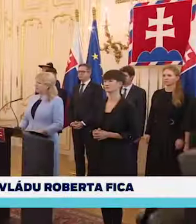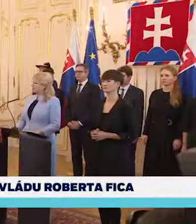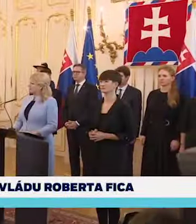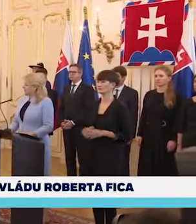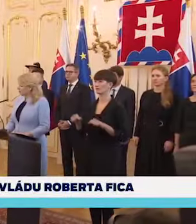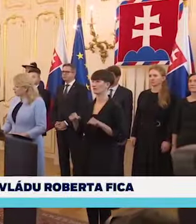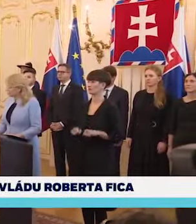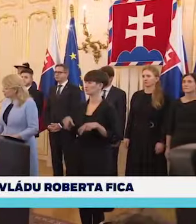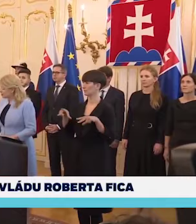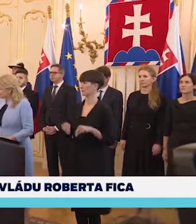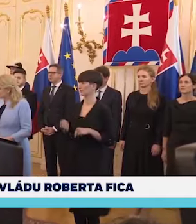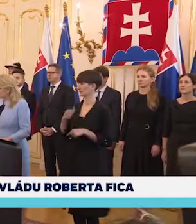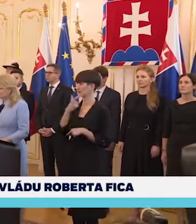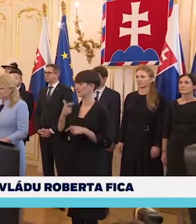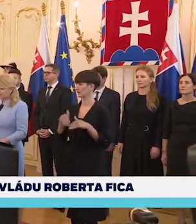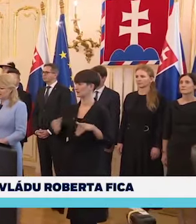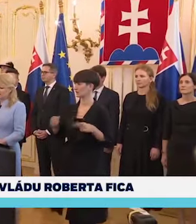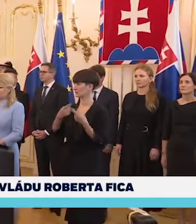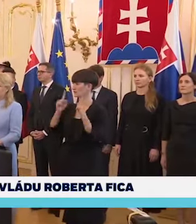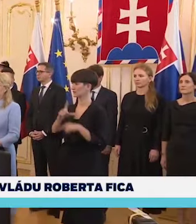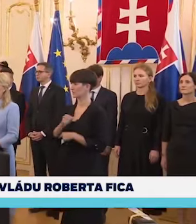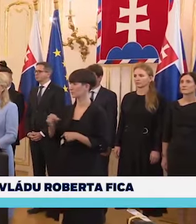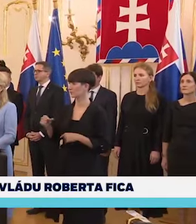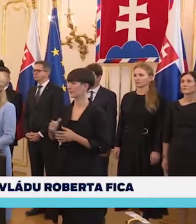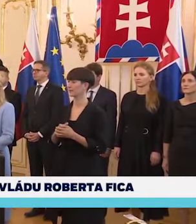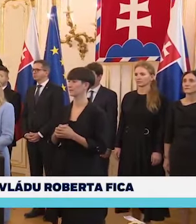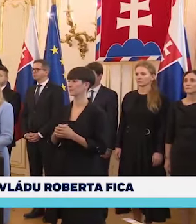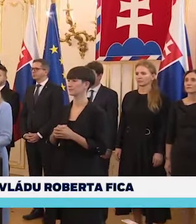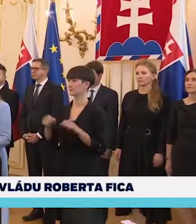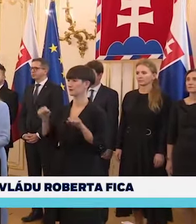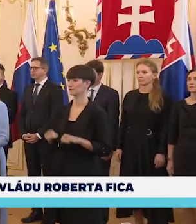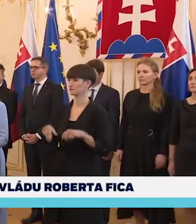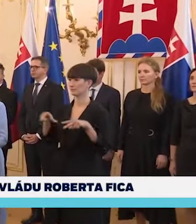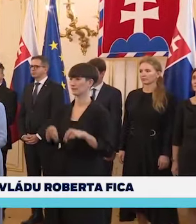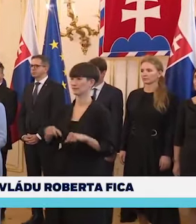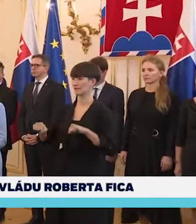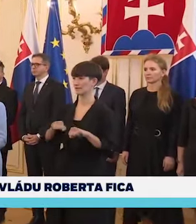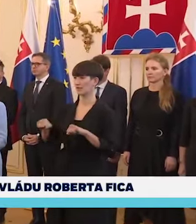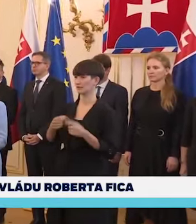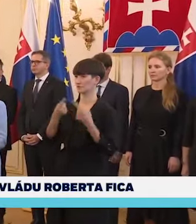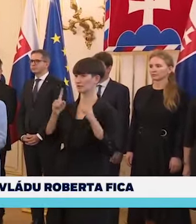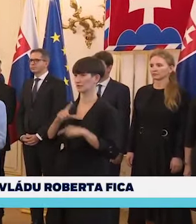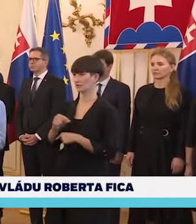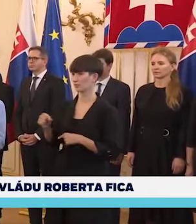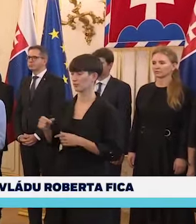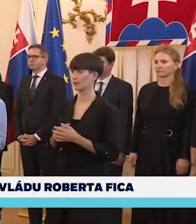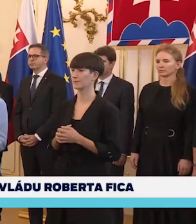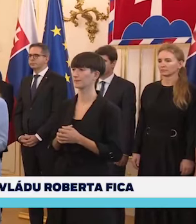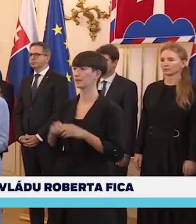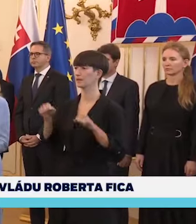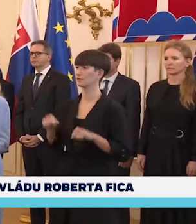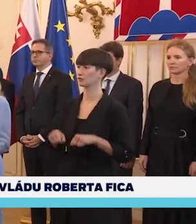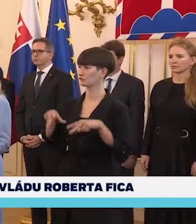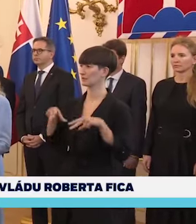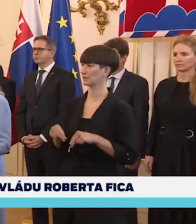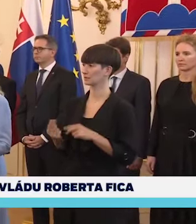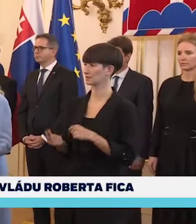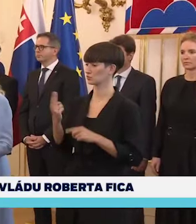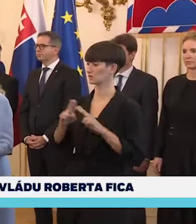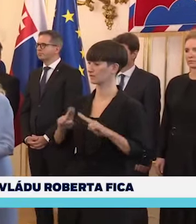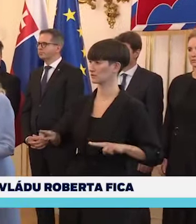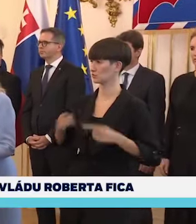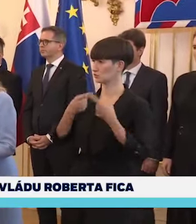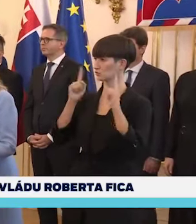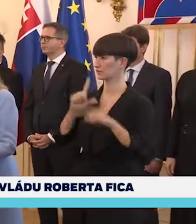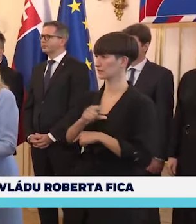Vážený pán predseda Národnej rady Slovenskej republiky, vážený pán predseda vlády Slovenskej republiky, vážený pán predseda Ústavného súdu